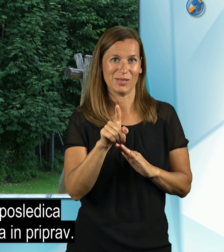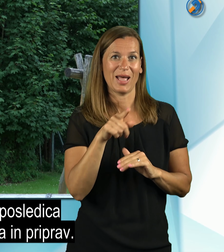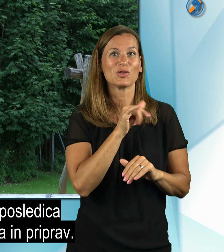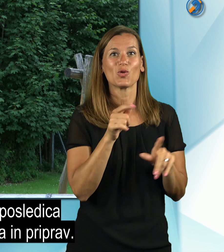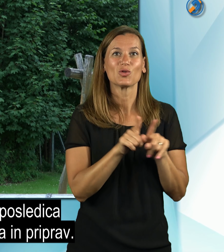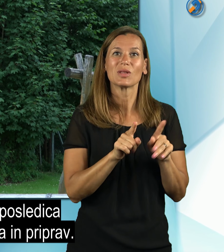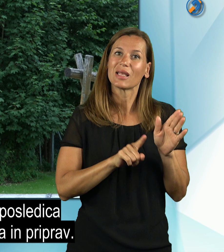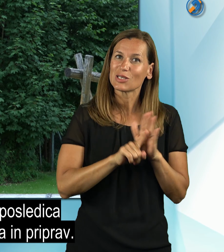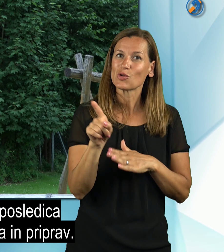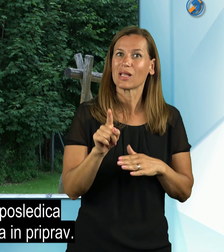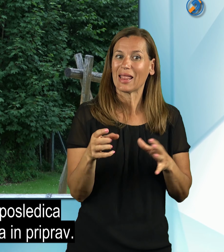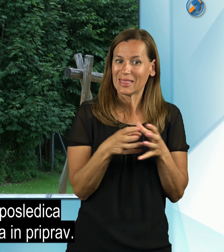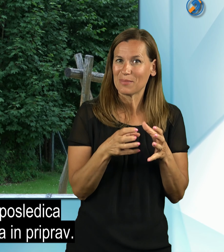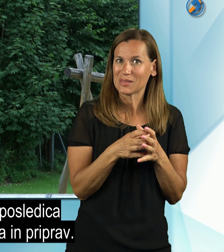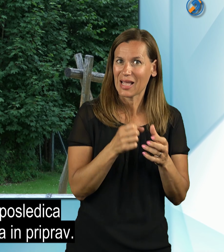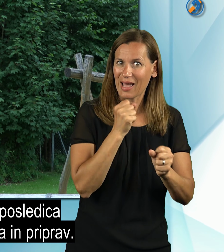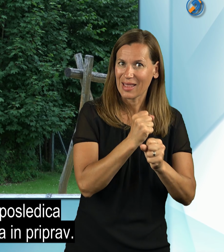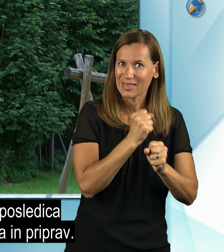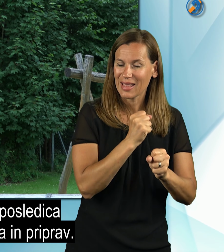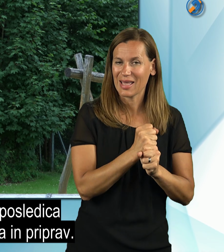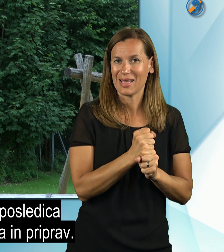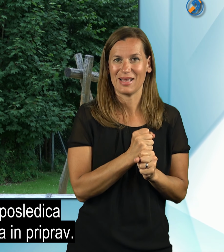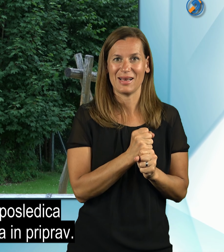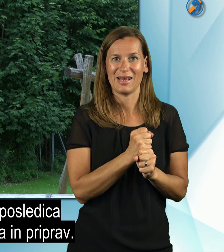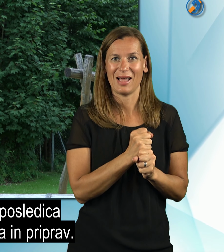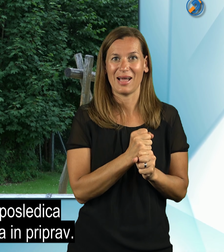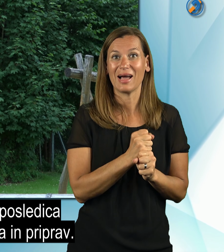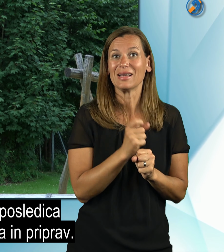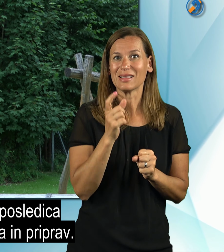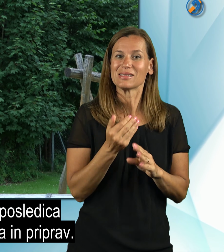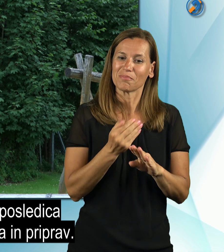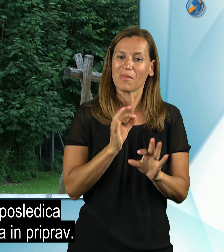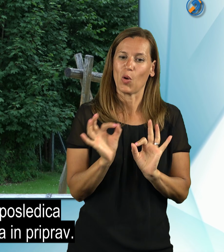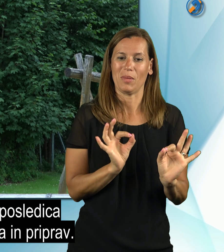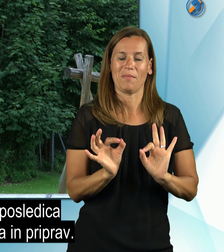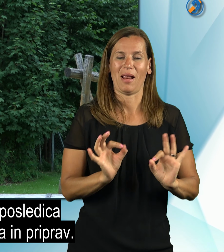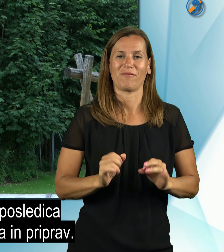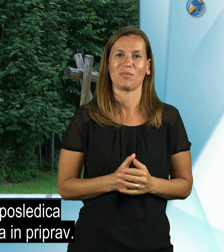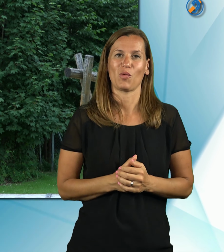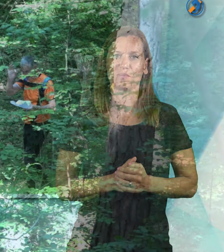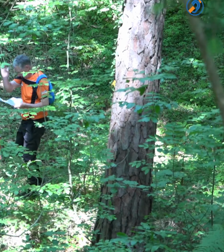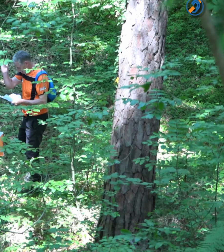kar je tudi rezultat timskega dela, pa da se prek pripravimo.